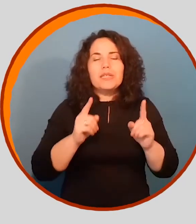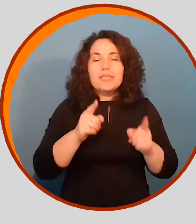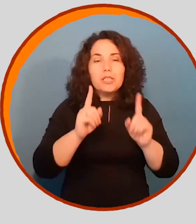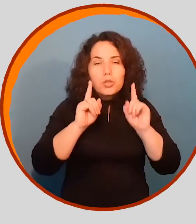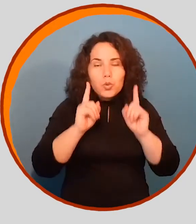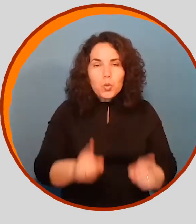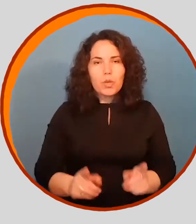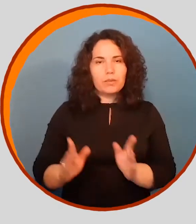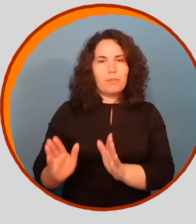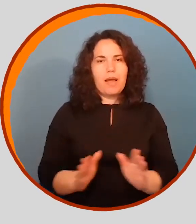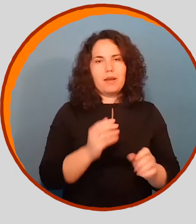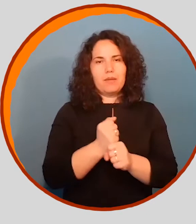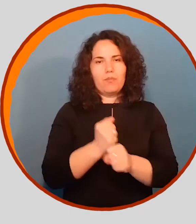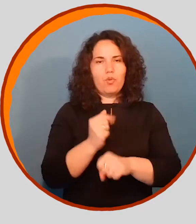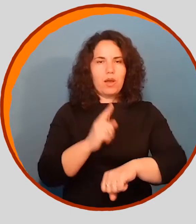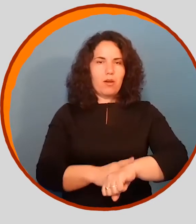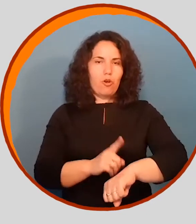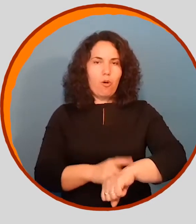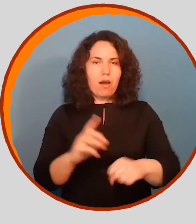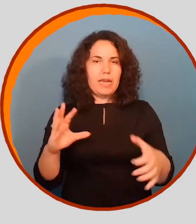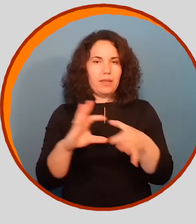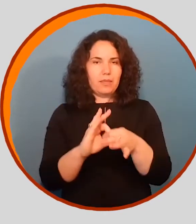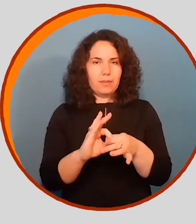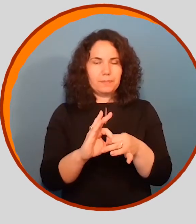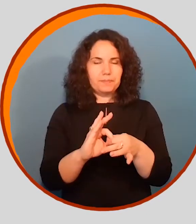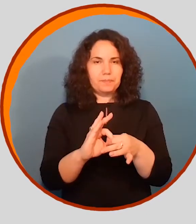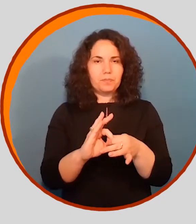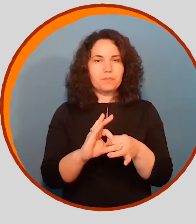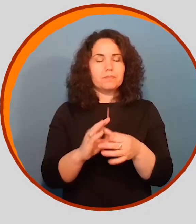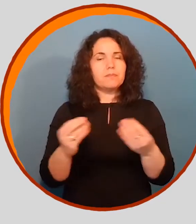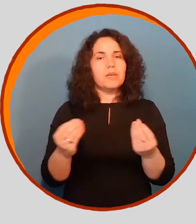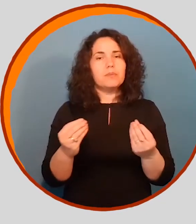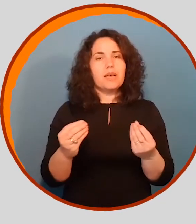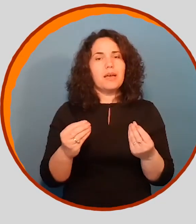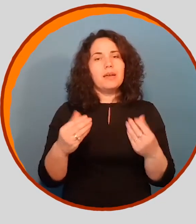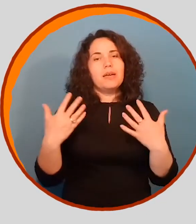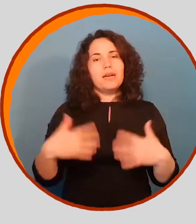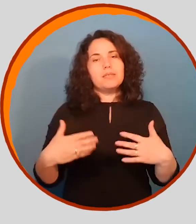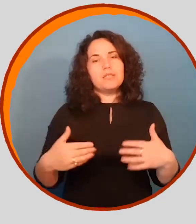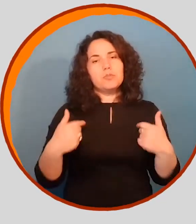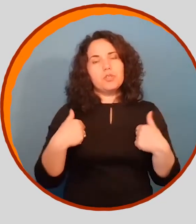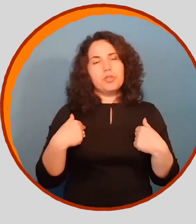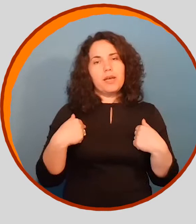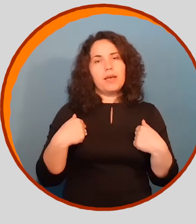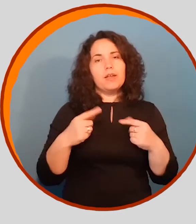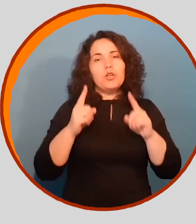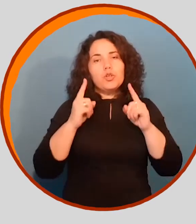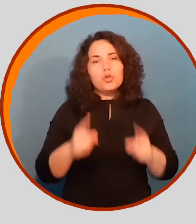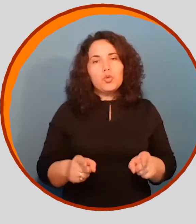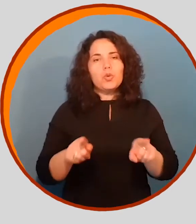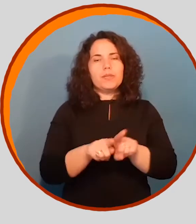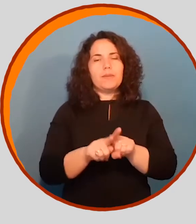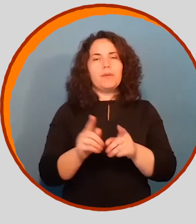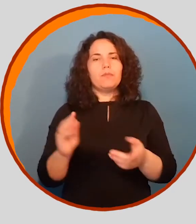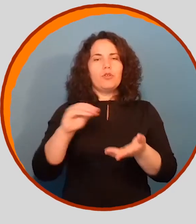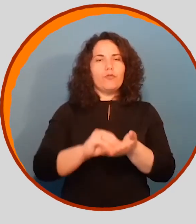e organizimit të kohës dhe rëndësinë e bërjes së gjërave në një kohë të caktuar në mënyrë që të kemi kohë si familje për të bërë